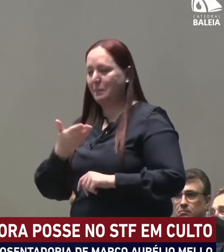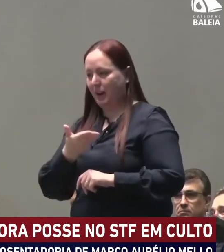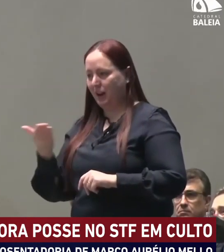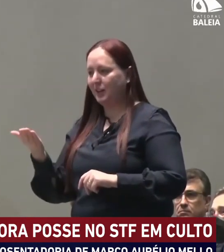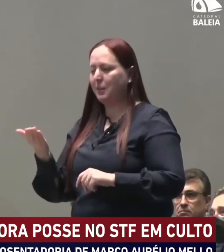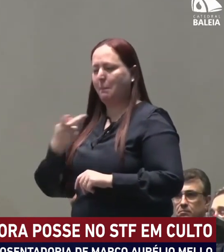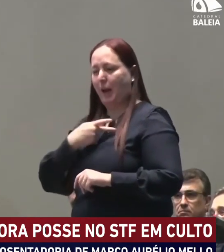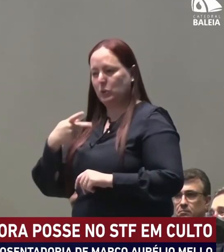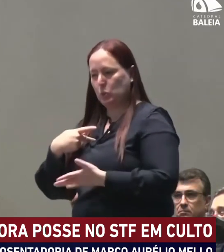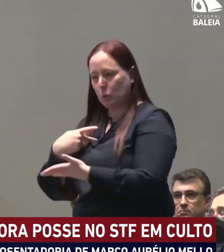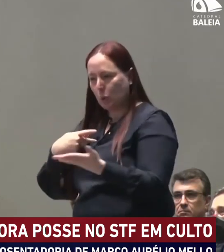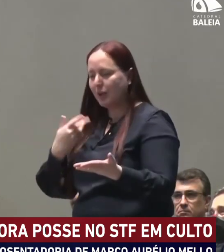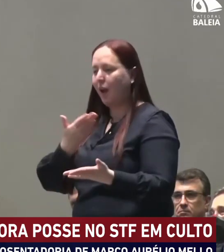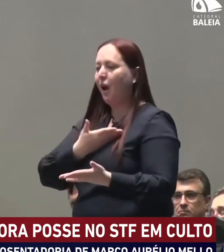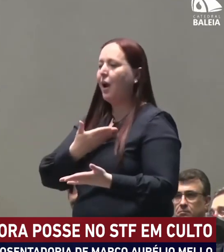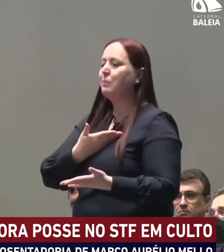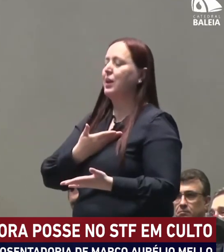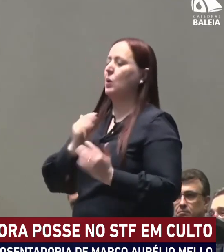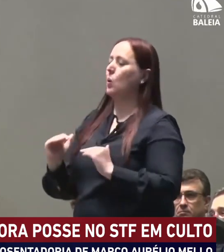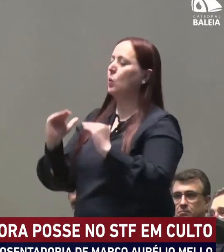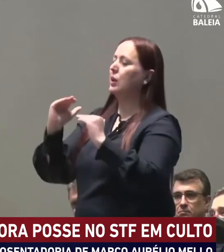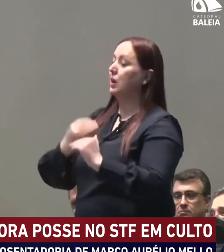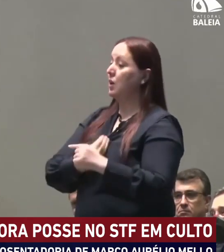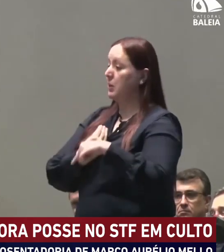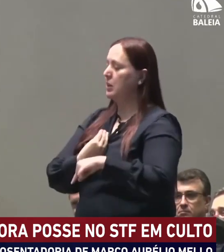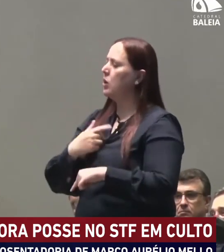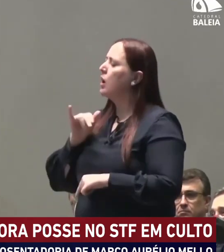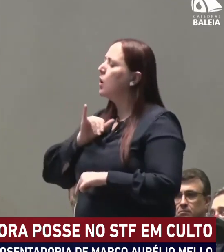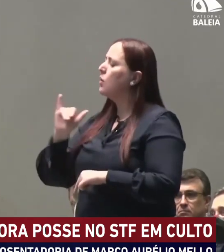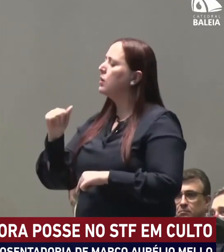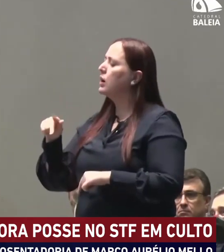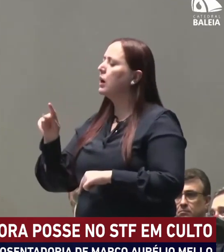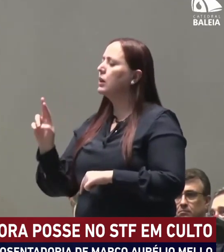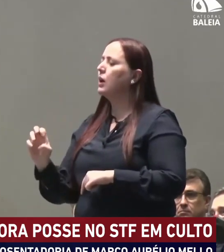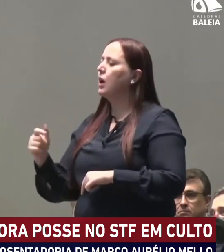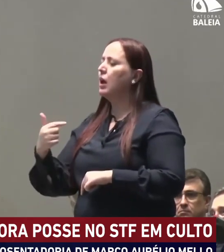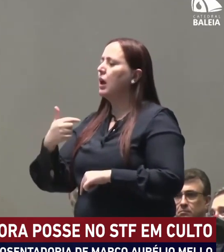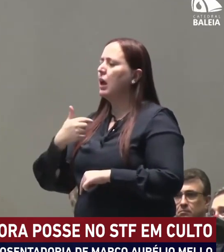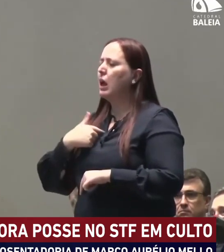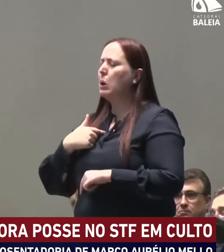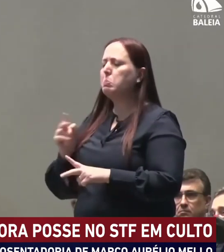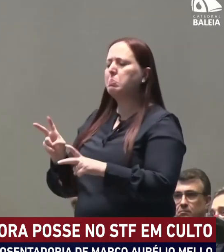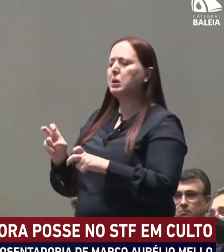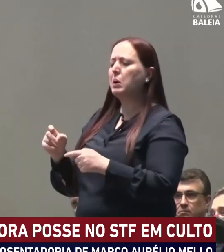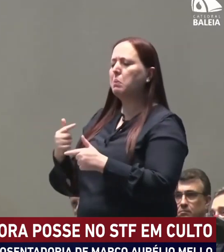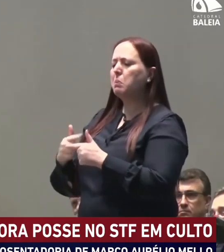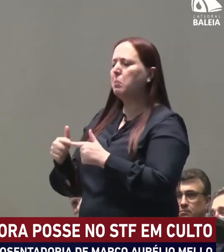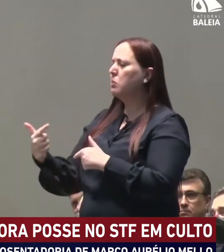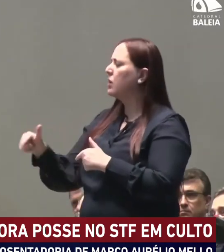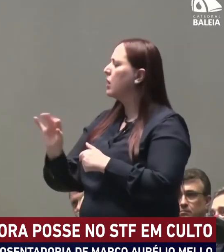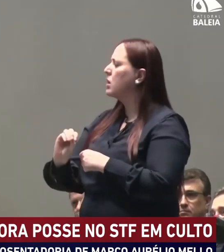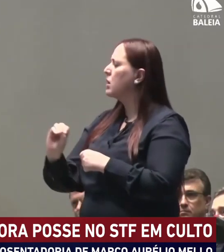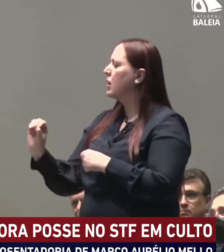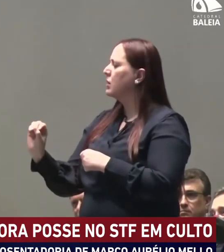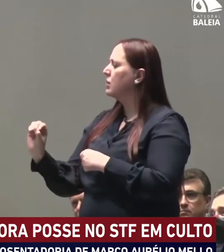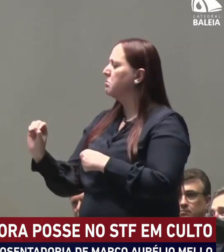caros pastores, dignas autoridades, que eu não via nenhum problema em ele